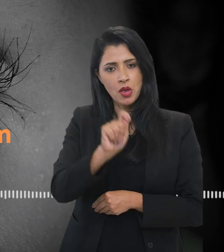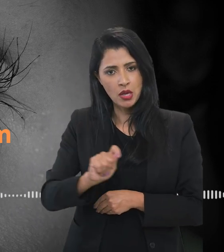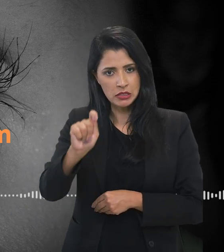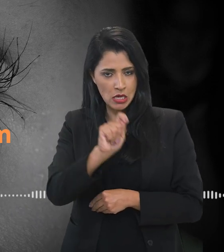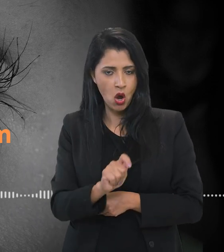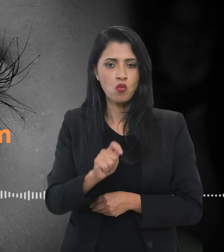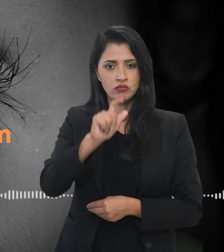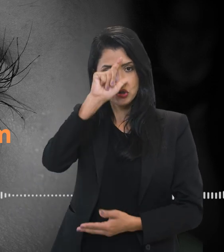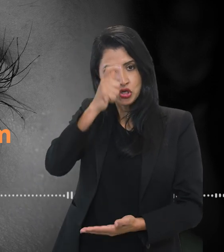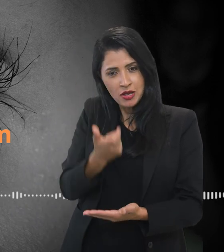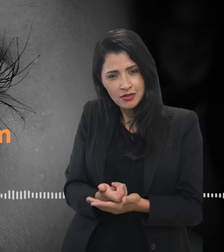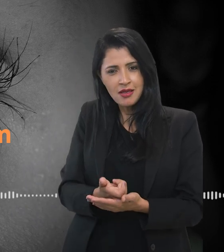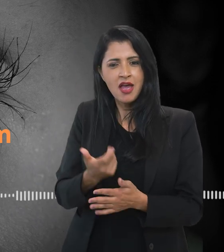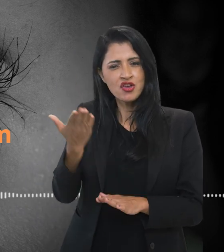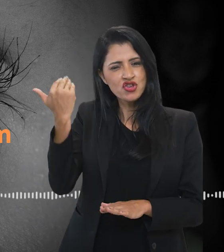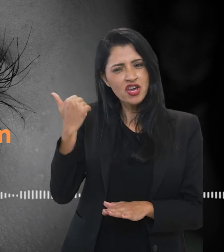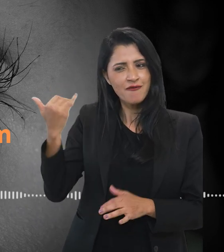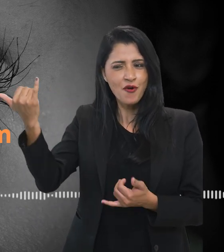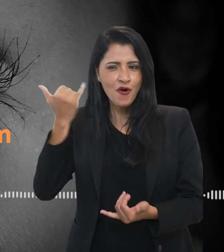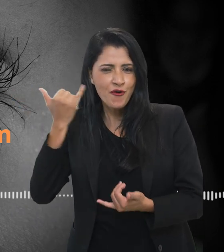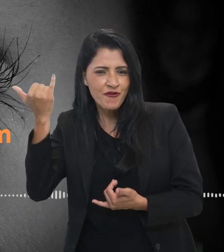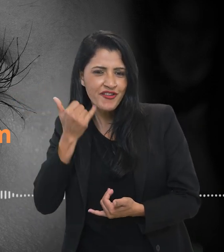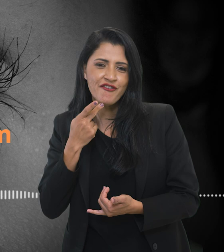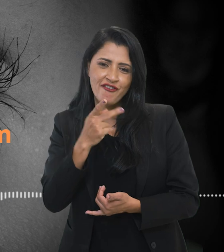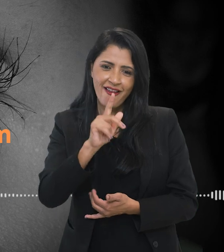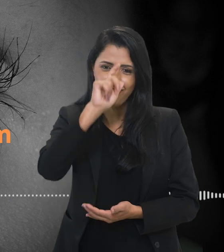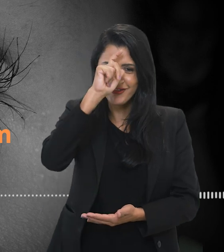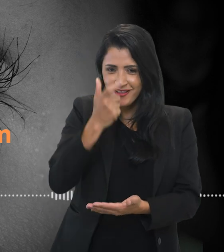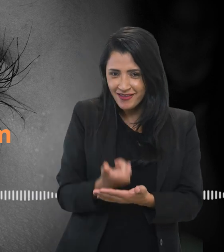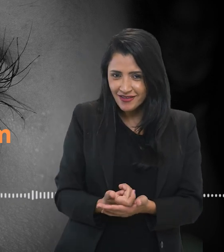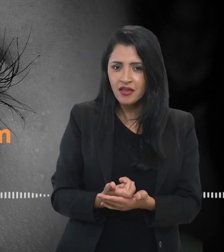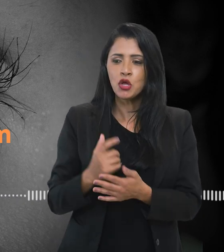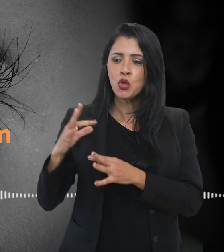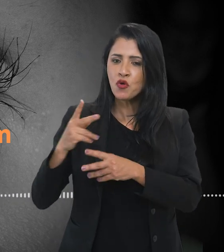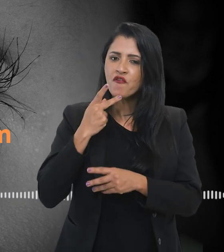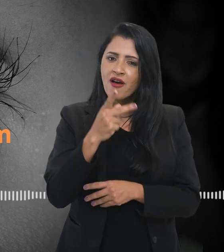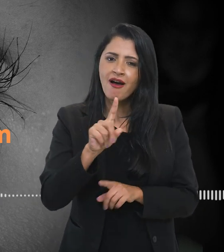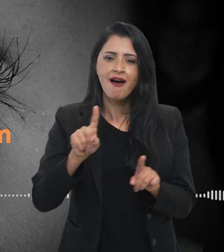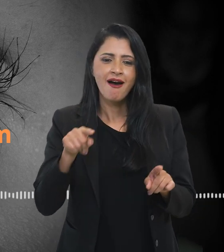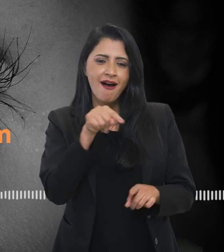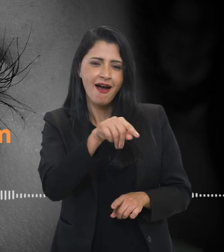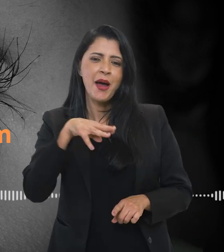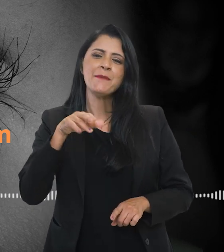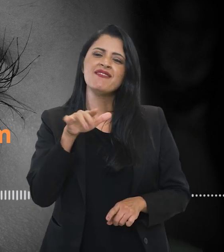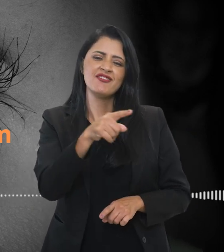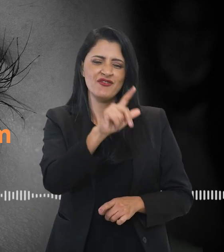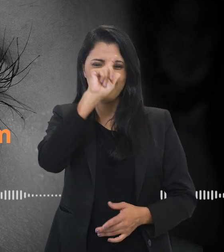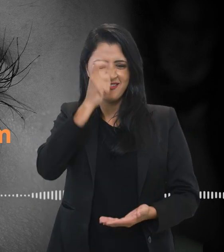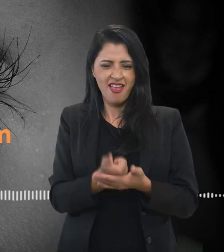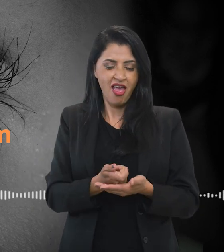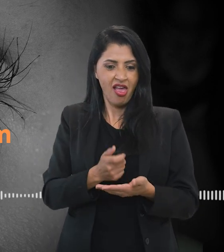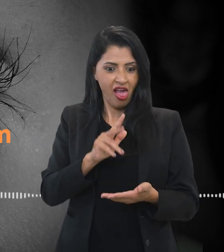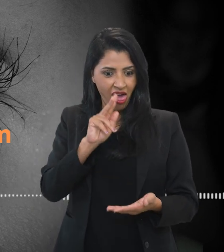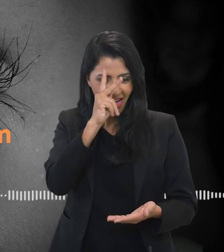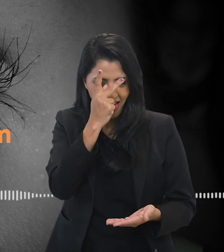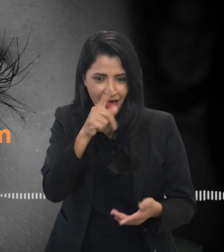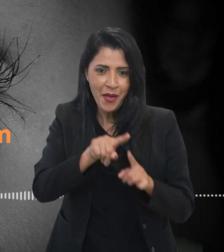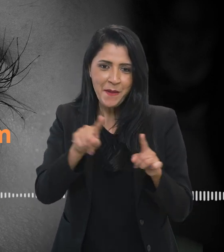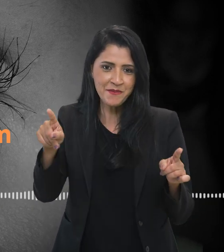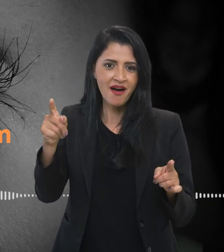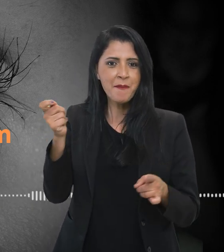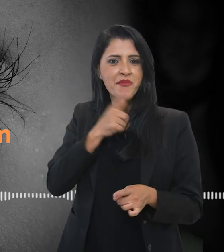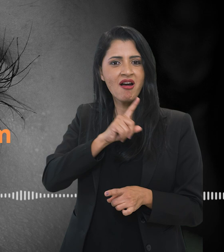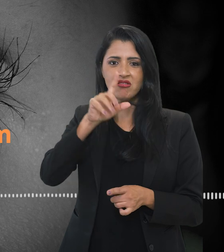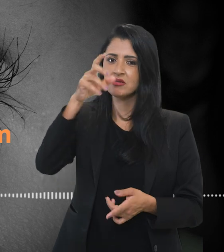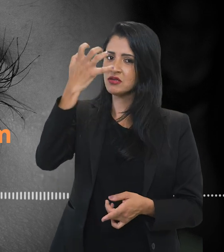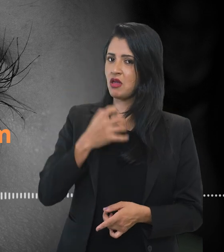Brasileira de Dislexia. Desde muito menina, ouvia falar sobre dislexia. Então, todo mundo falava assim, ah, Maria, você é disléxica mesmo? Mas só na piada